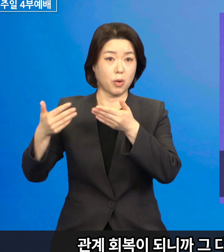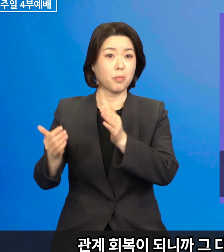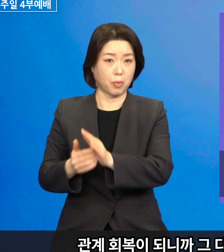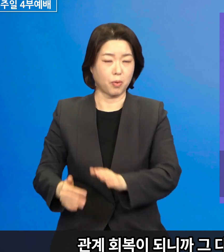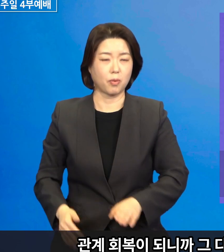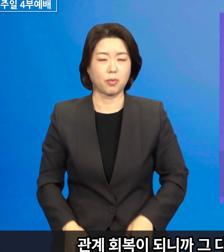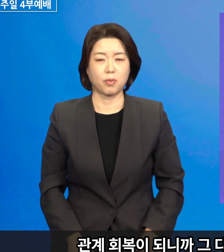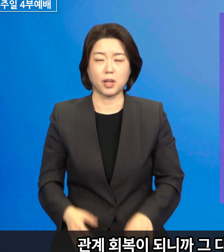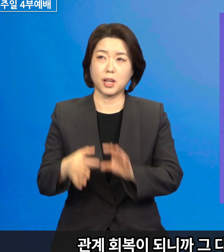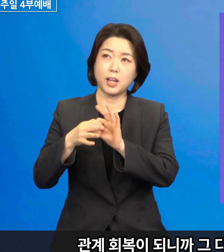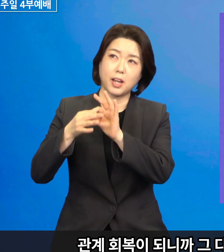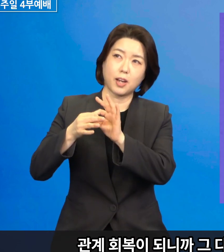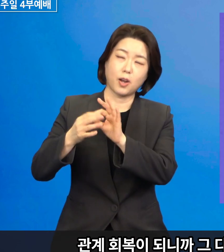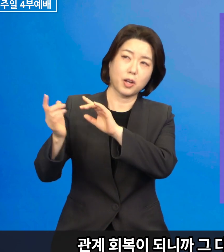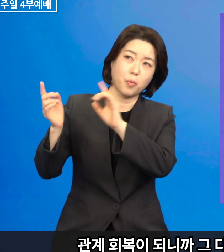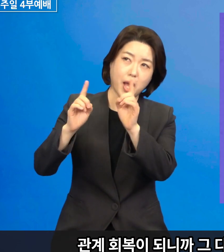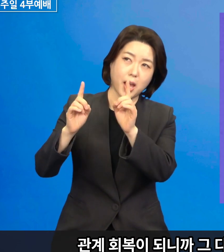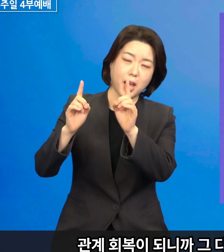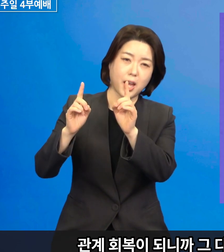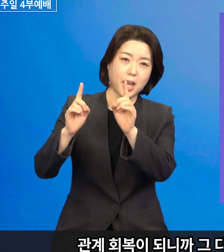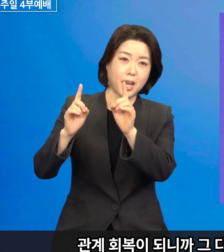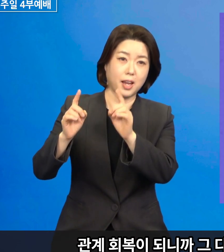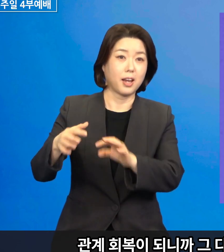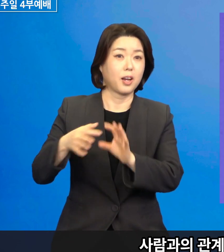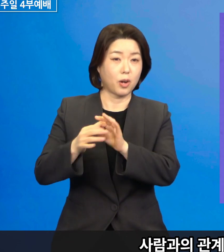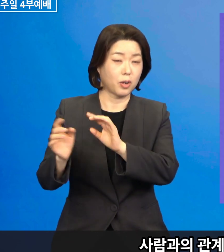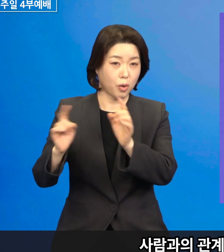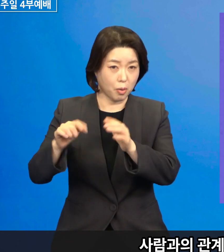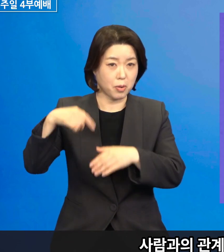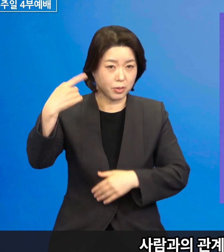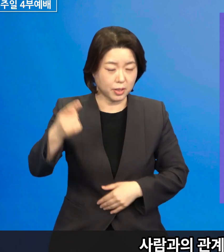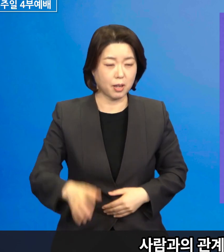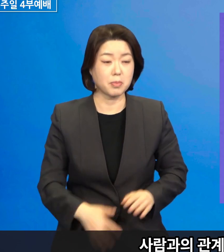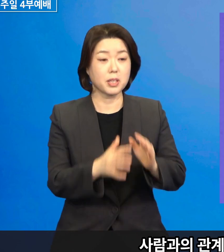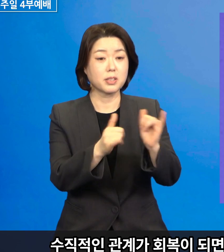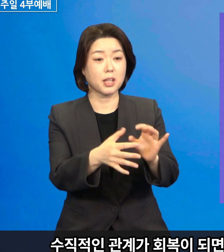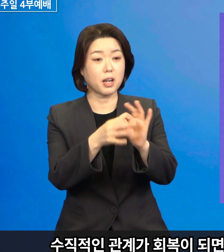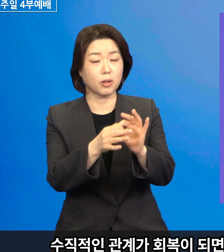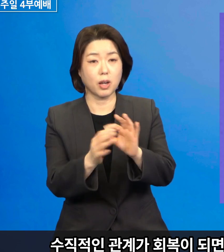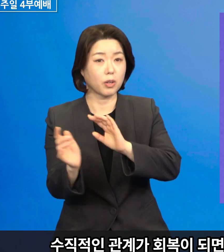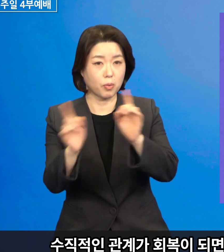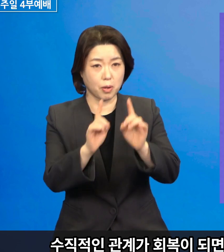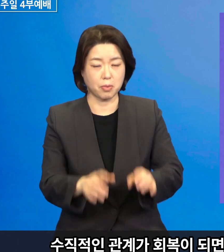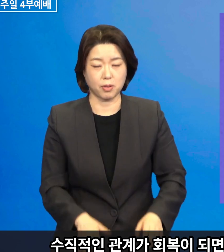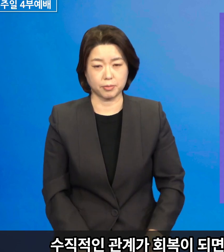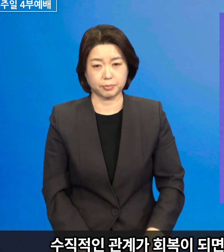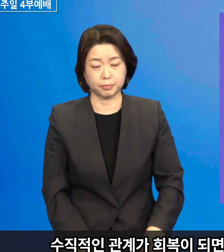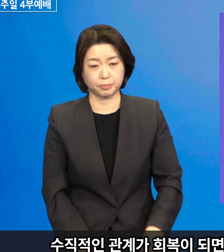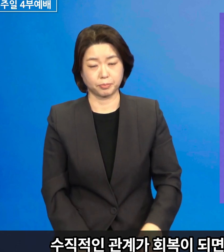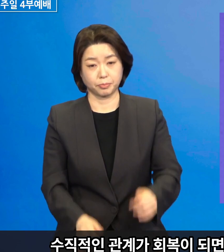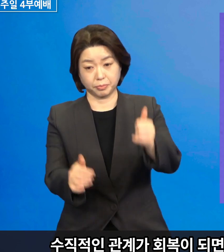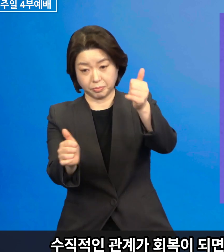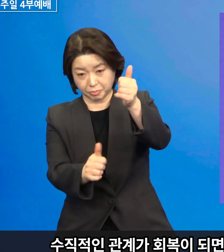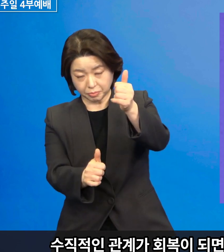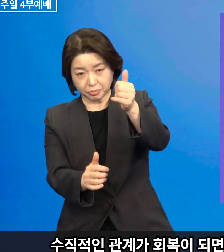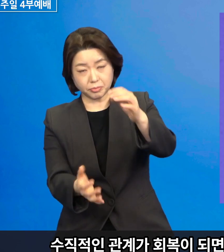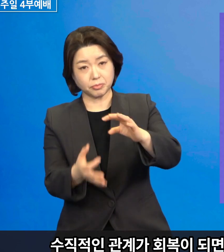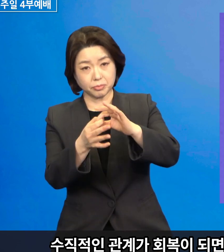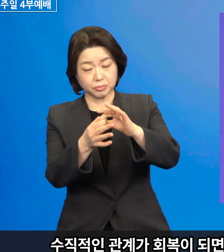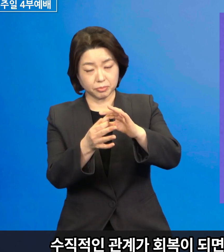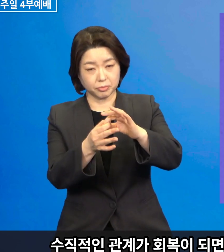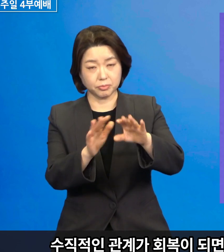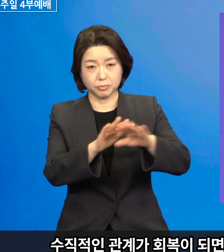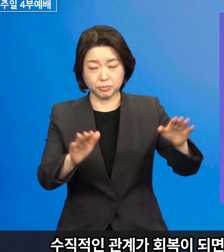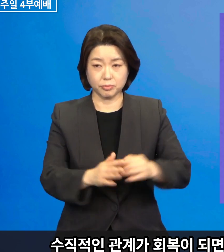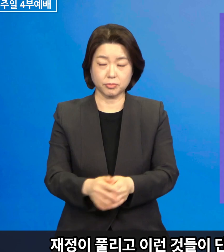관계가 회복이 되니까, 자, 그 다음에 관계가 회복이 되니까 사람과의 관계가 회복이 됩니다. 수직적인 관계가 회복이 되면 수평적인